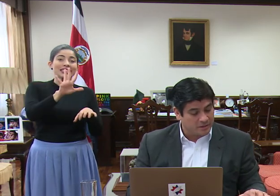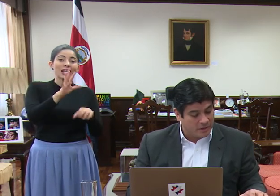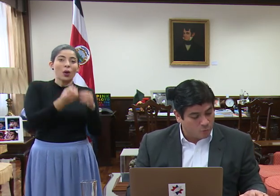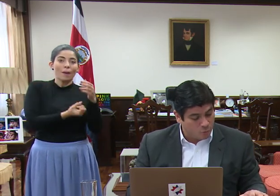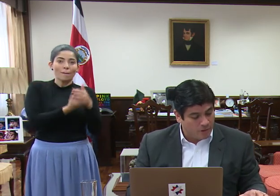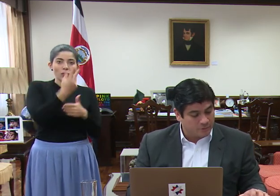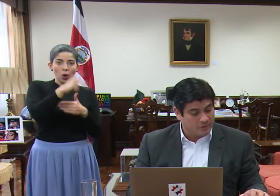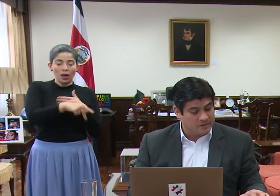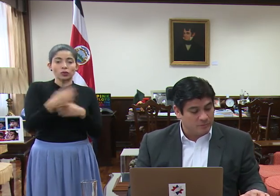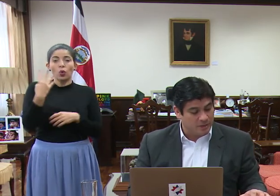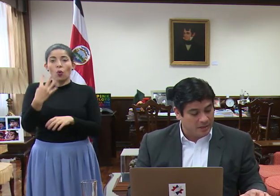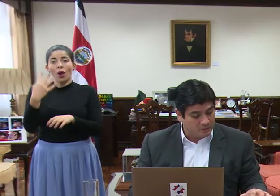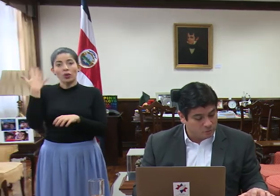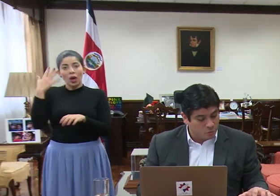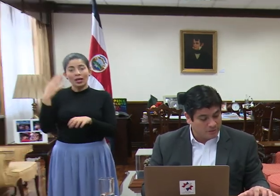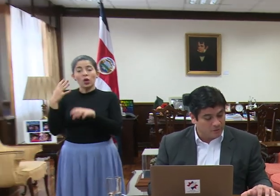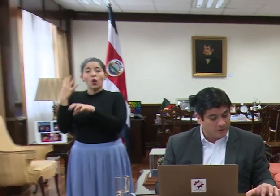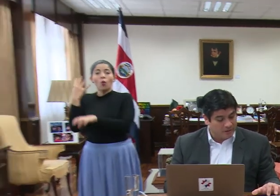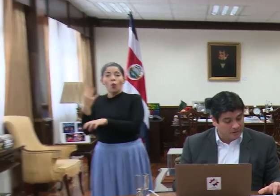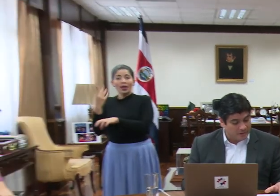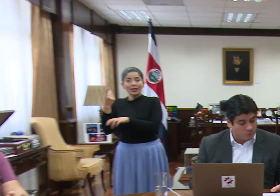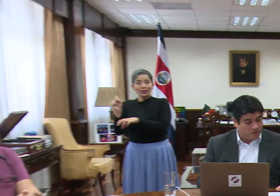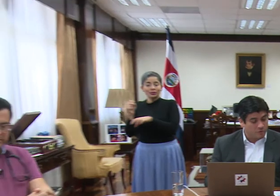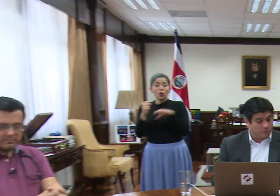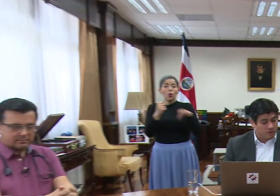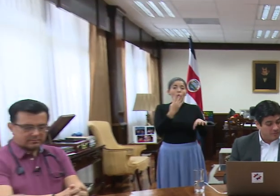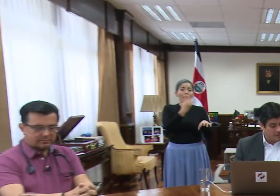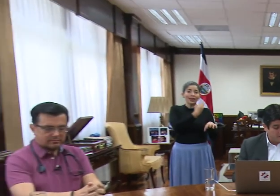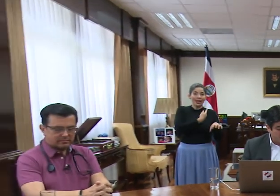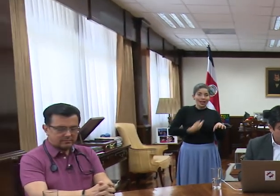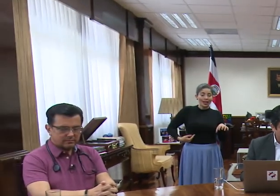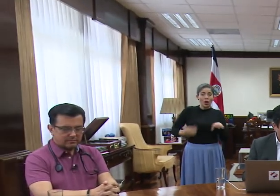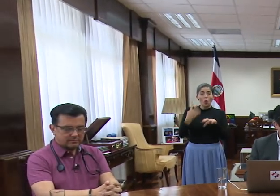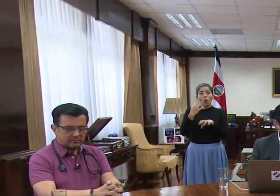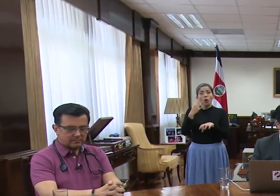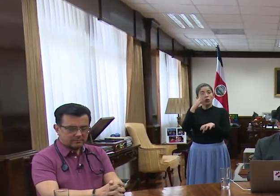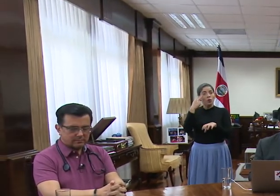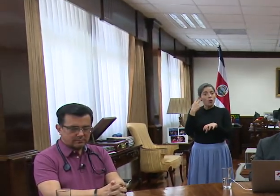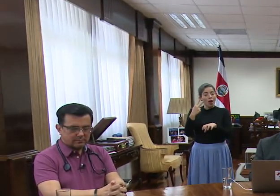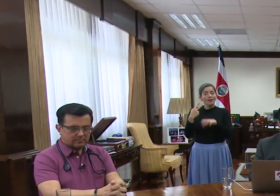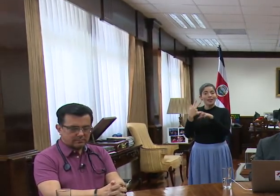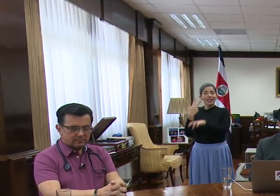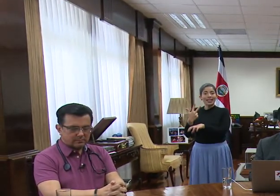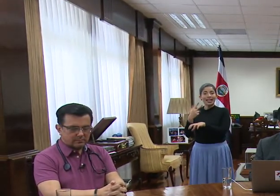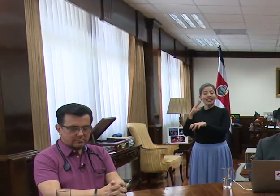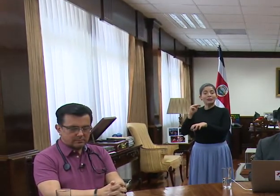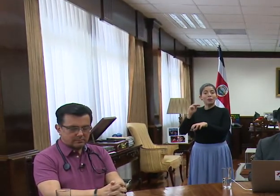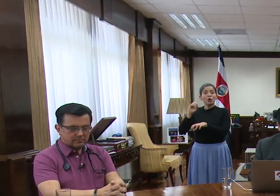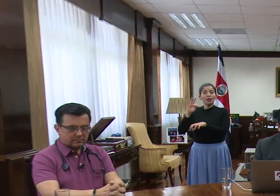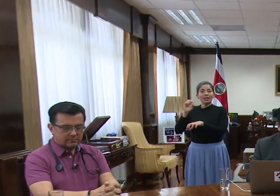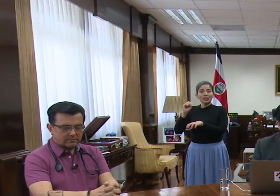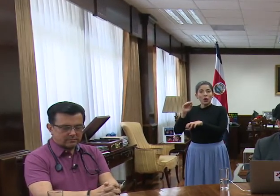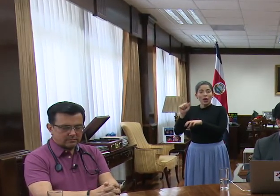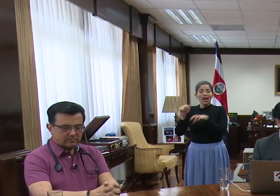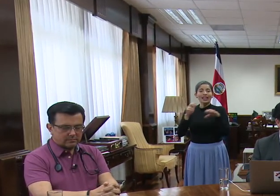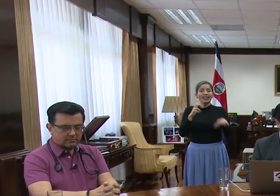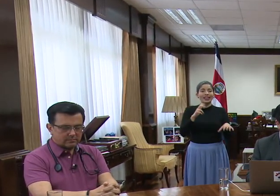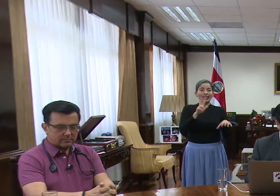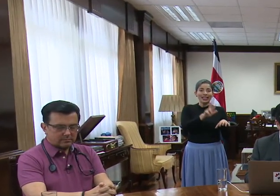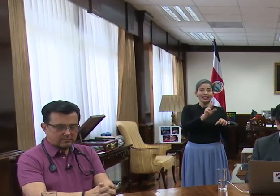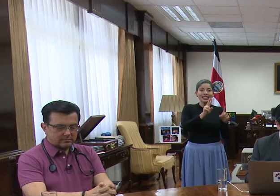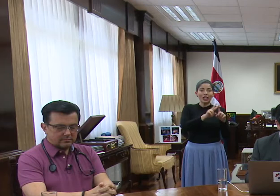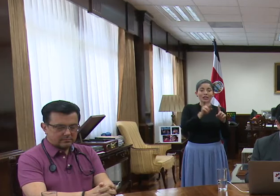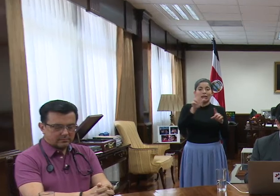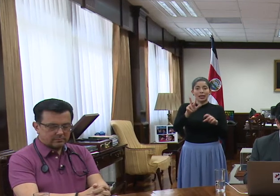4 en Cartago, 4 en Desamparados, 4 en Heredia, 4 en Moravia, 3 en Montes de Oca, 3 en Nicoya, 3 en Pérez de